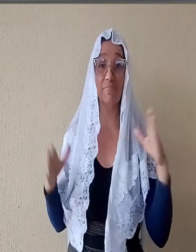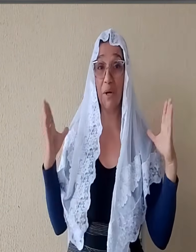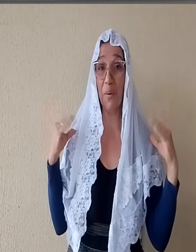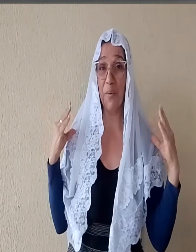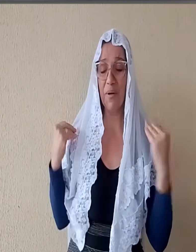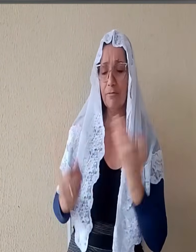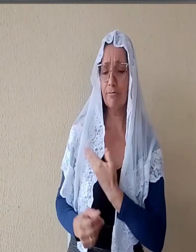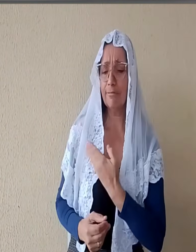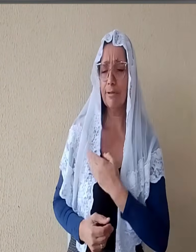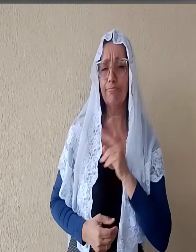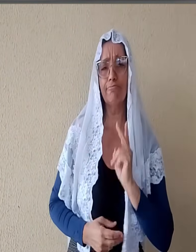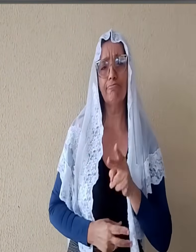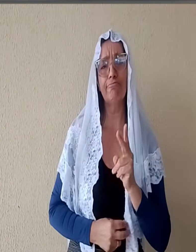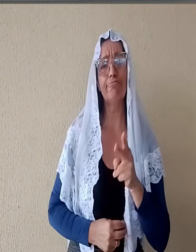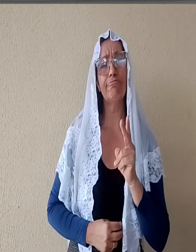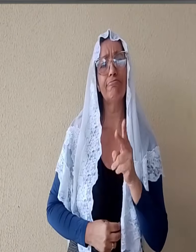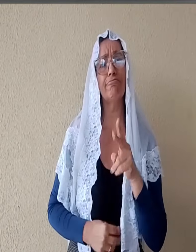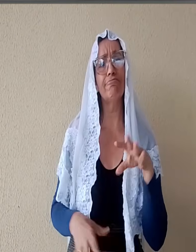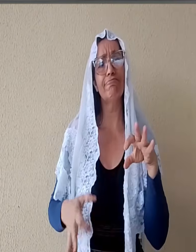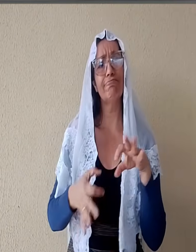dar a introdução. Glória a Deus.